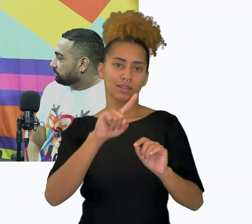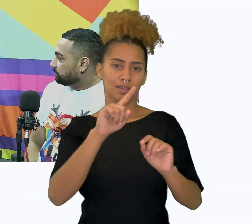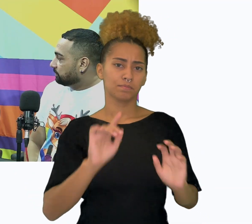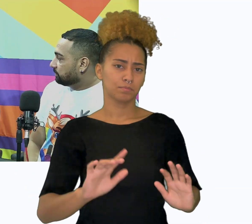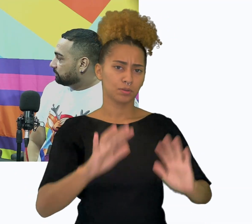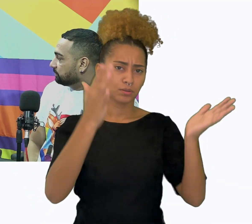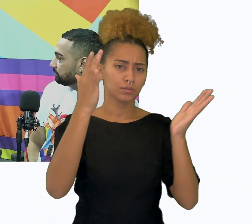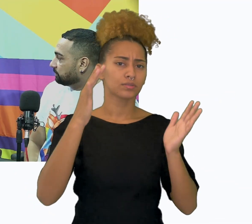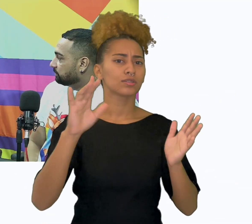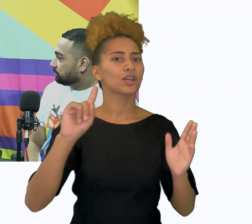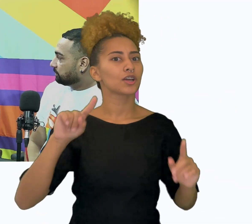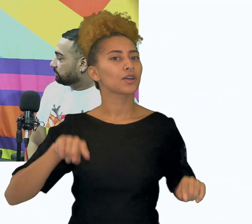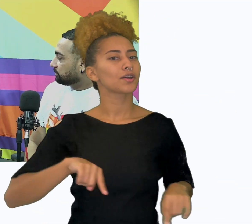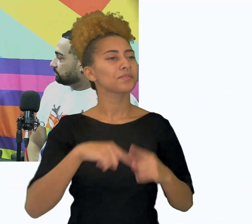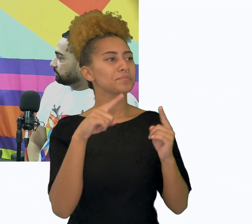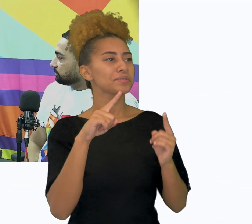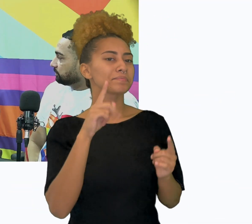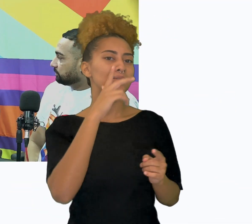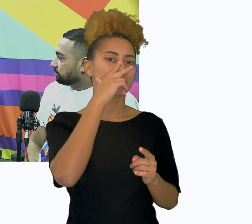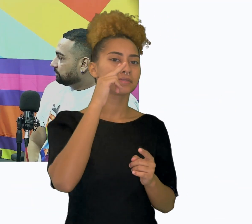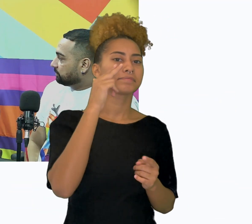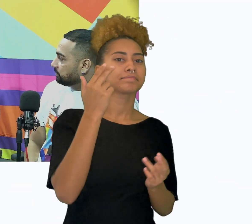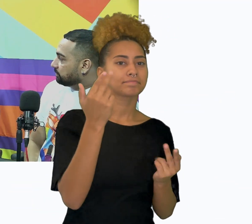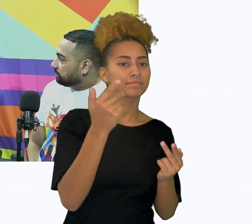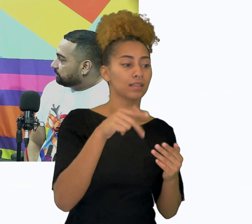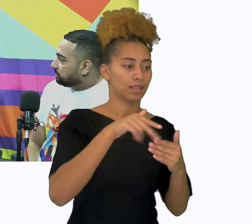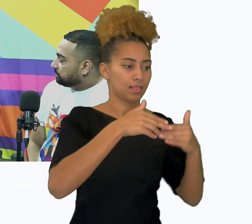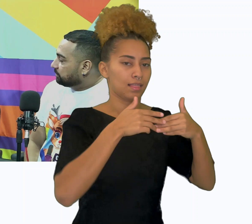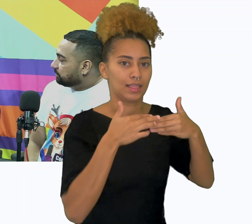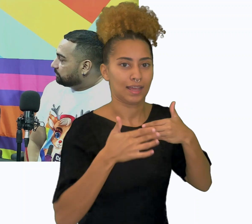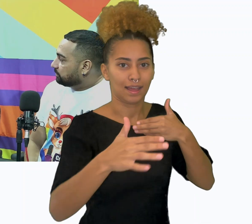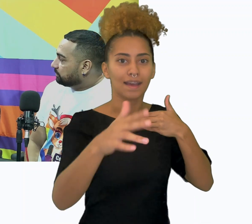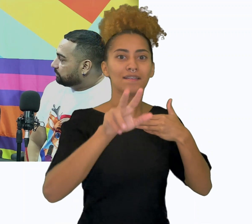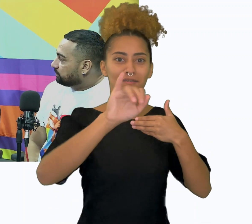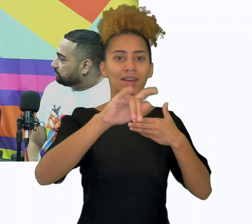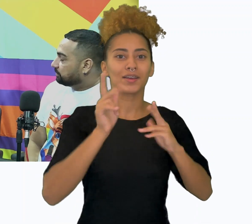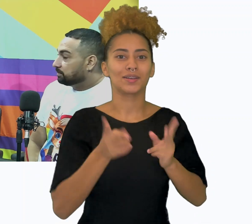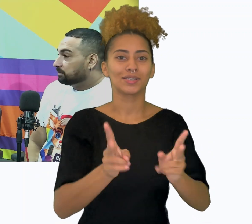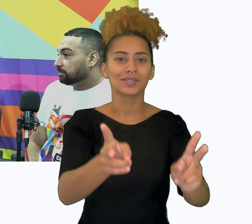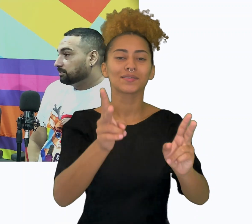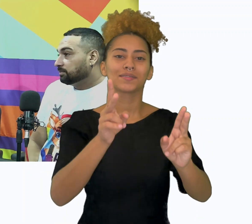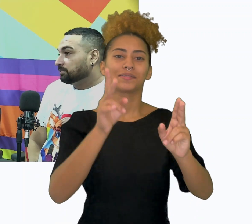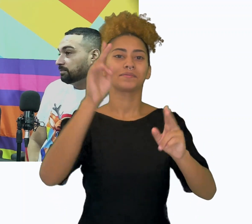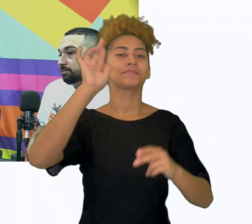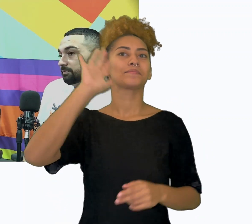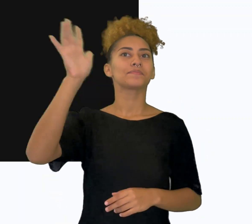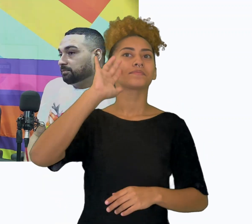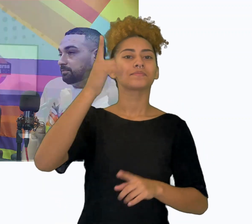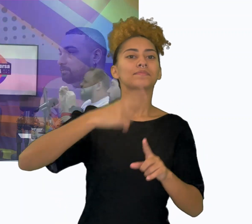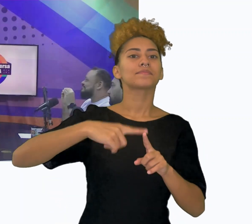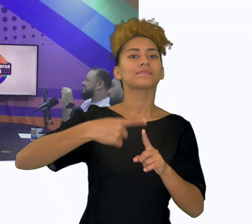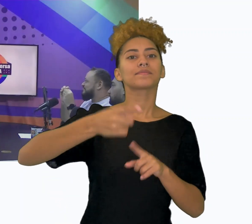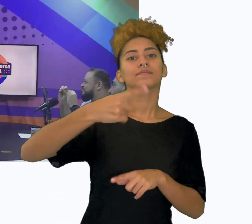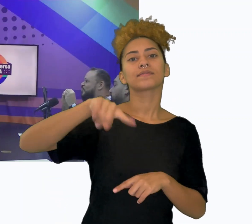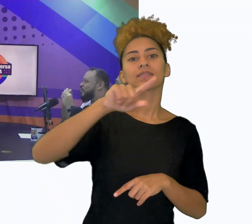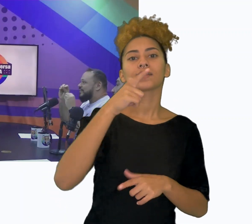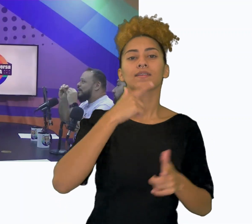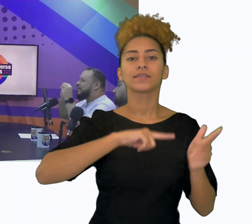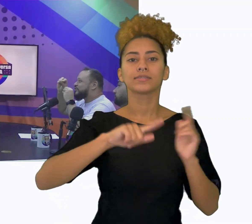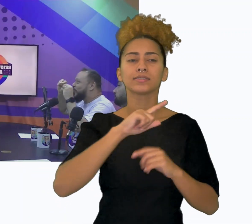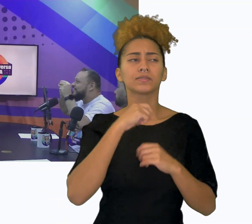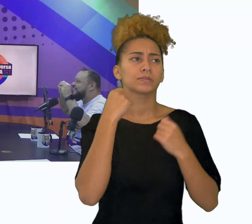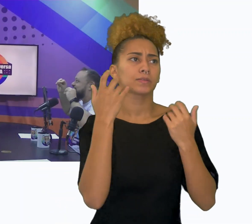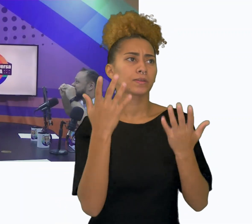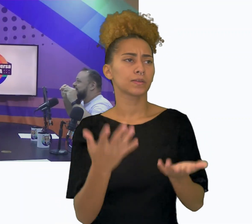na boate, meio que eu achei que a partir dali ia continuar aquele... A gente... Porque Mas vocês porém- conseguiram Mas contar aí,